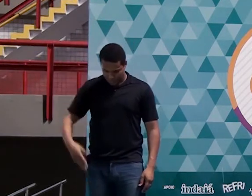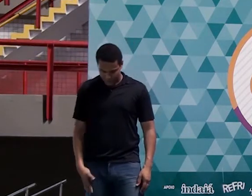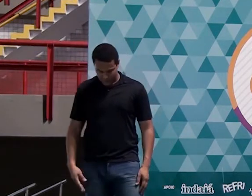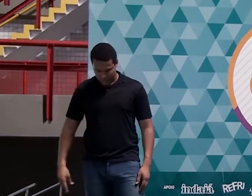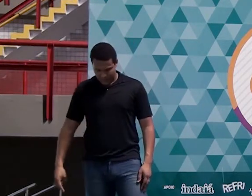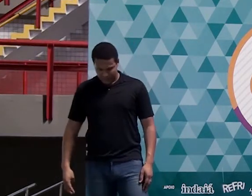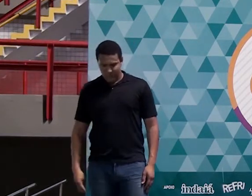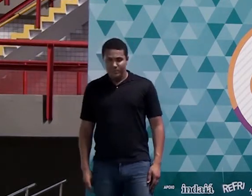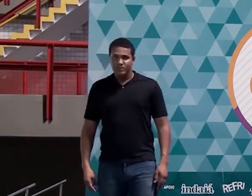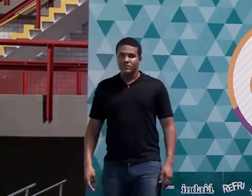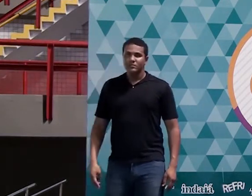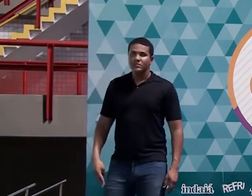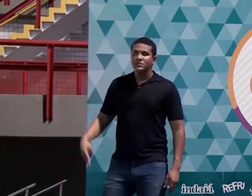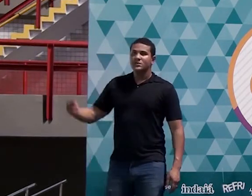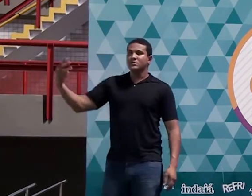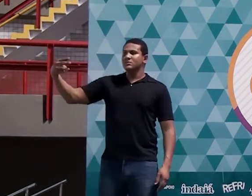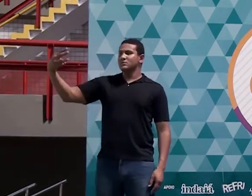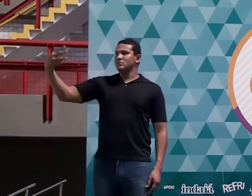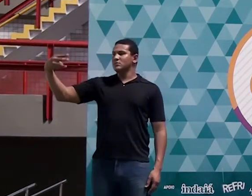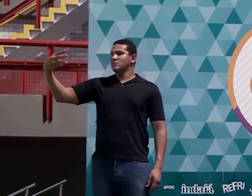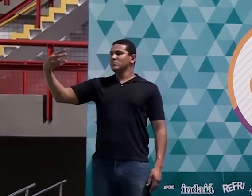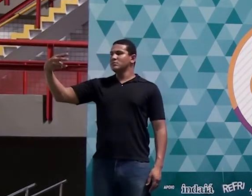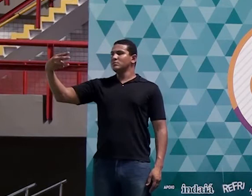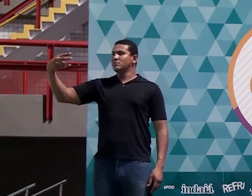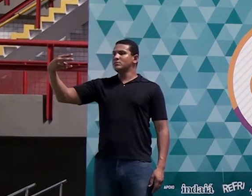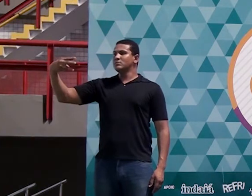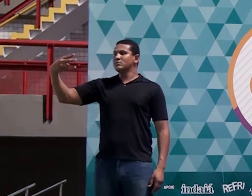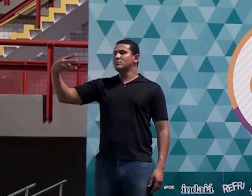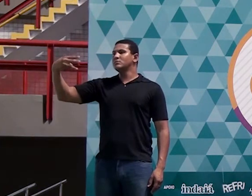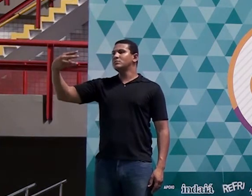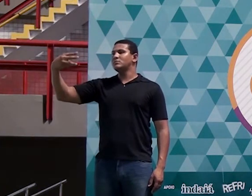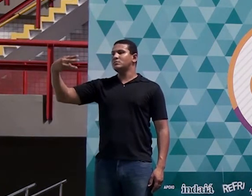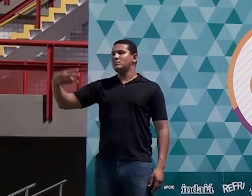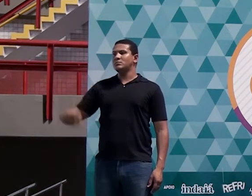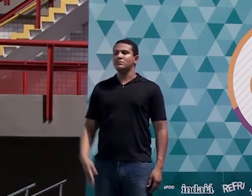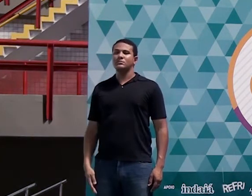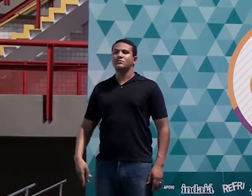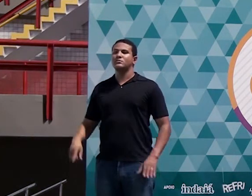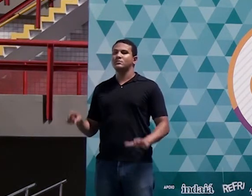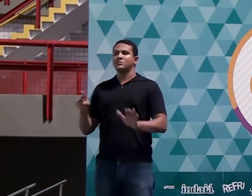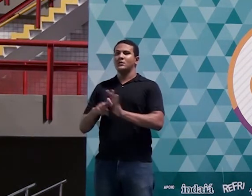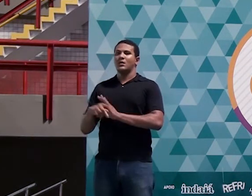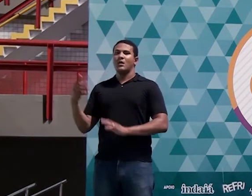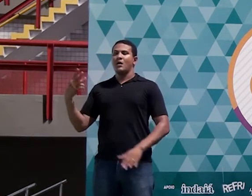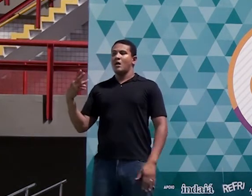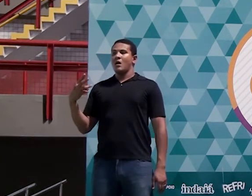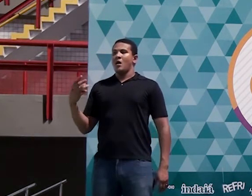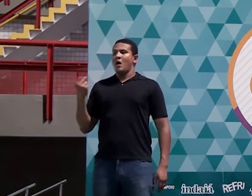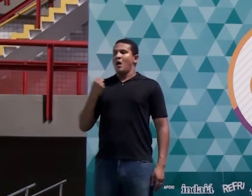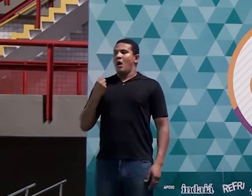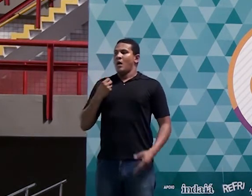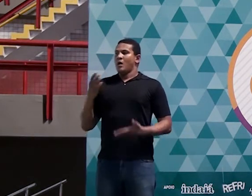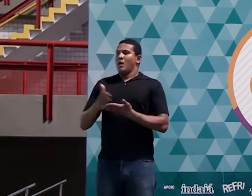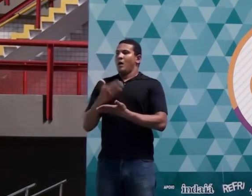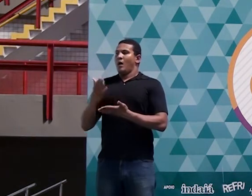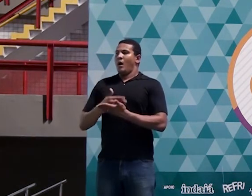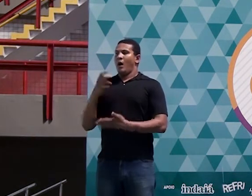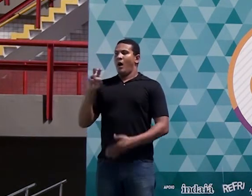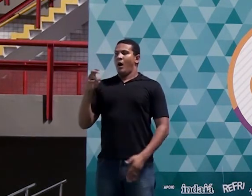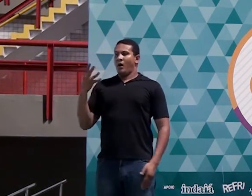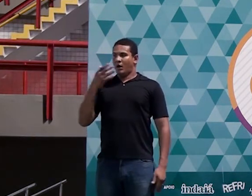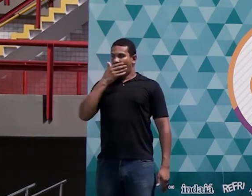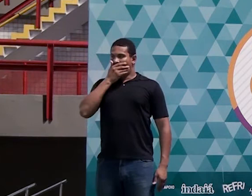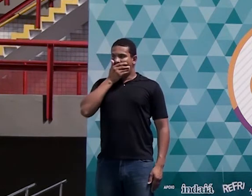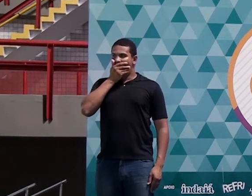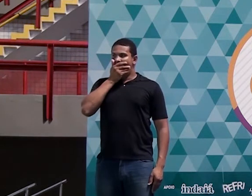Bote aí, na questão 3 da página 54, nós vamos fazer a 3 da 54, tá bom? Eu quero